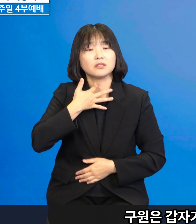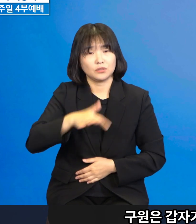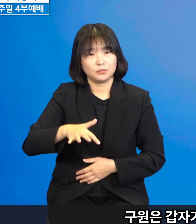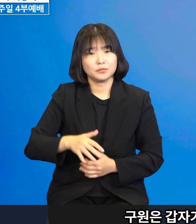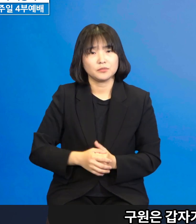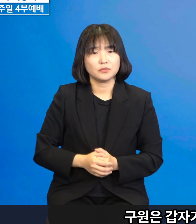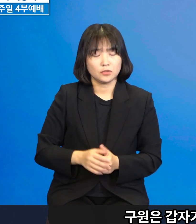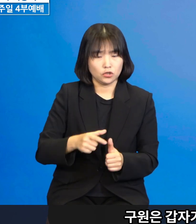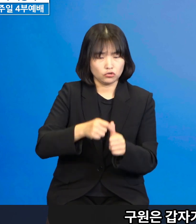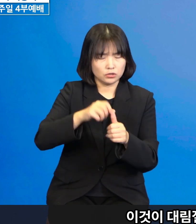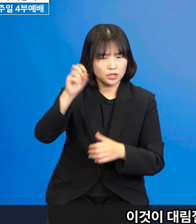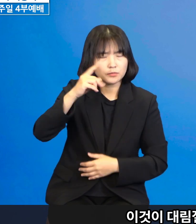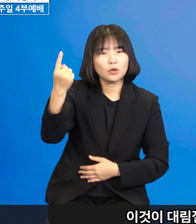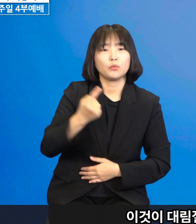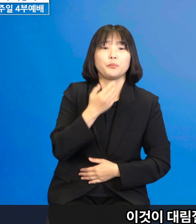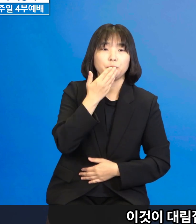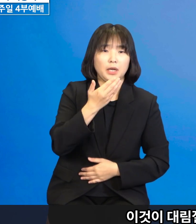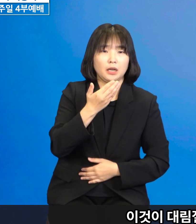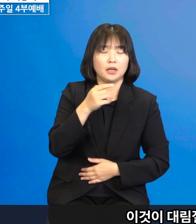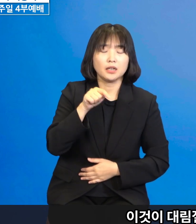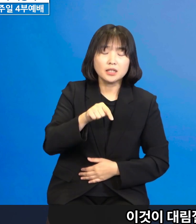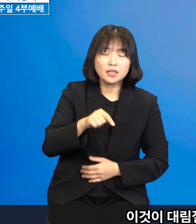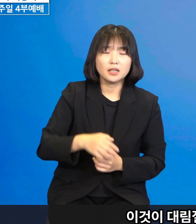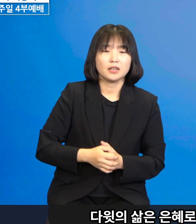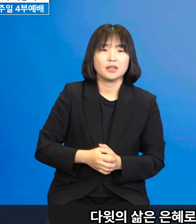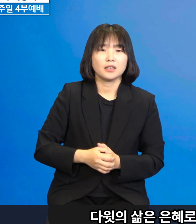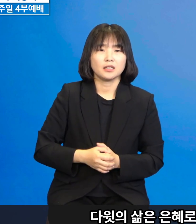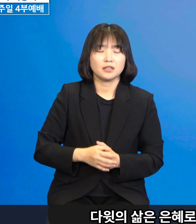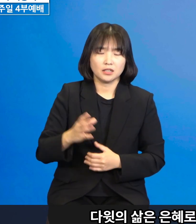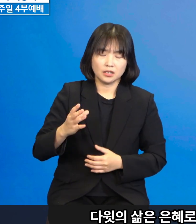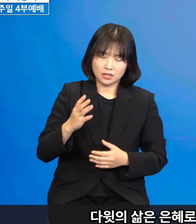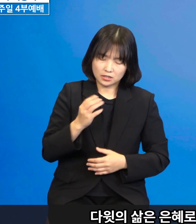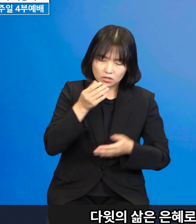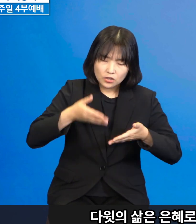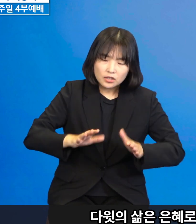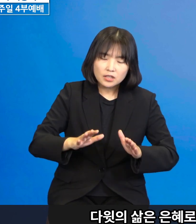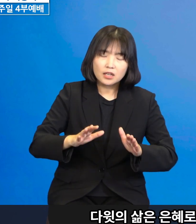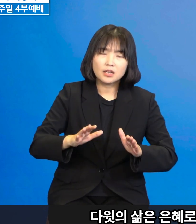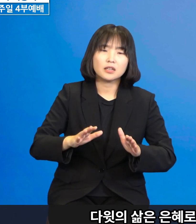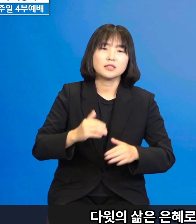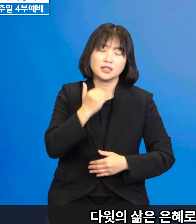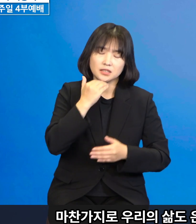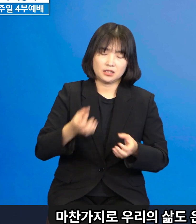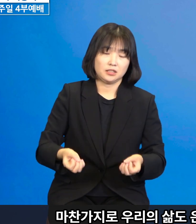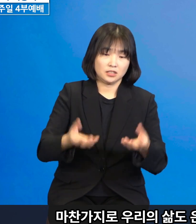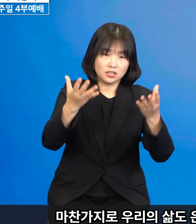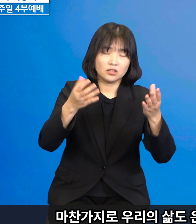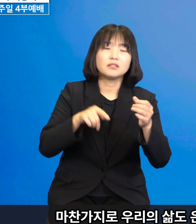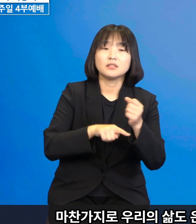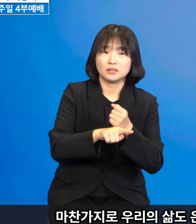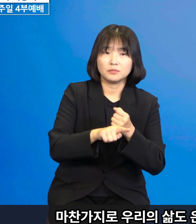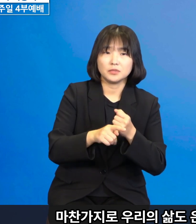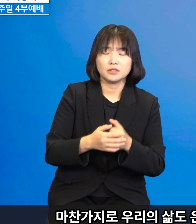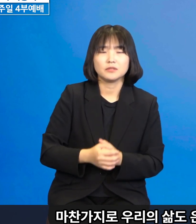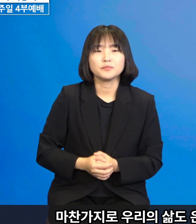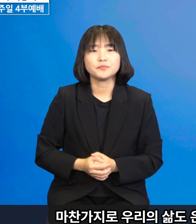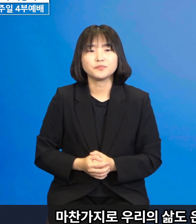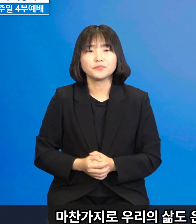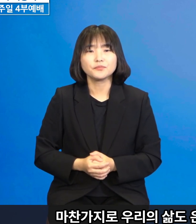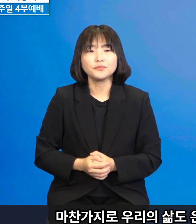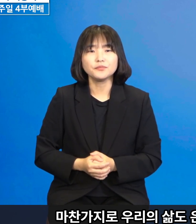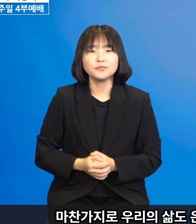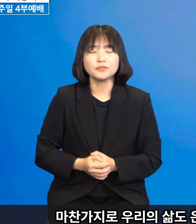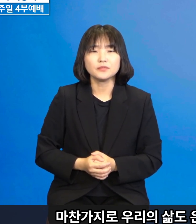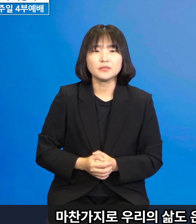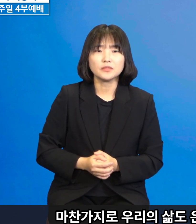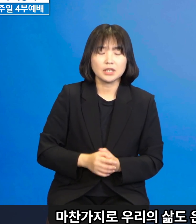구원은 갑자기 도래하는 거예요. 이것이 대림절의 메시지입니다. 다윗의 삶은 은혜로밖에 설명이 되지 않는데 마찬가지로 우리의 삶도 은혜